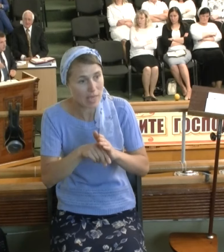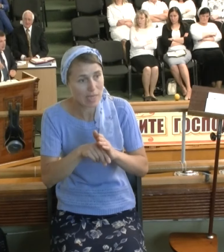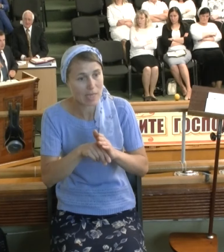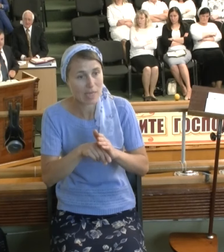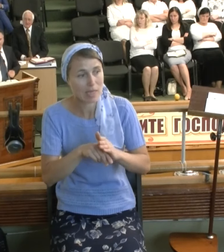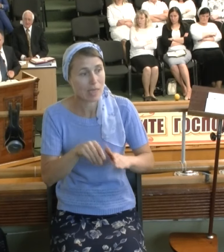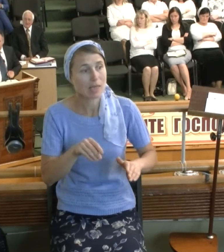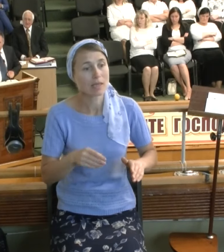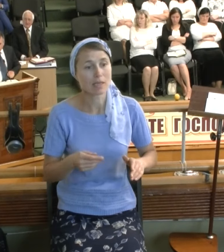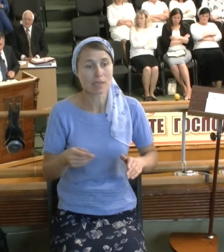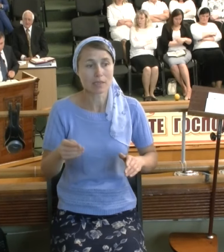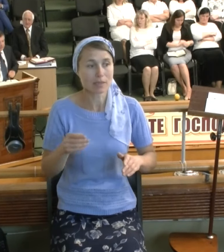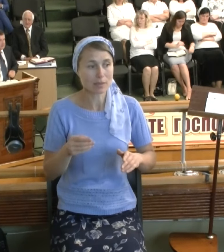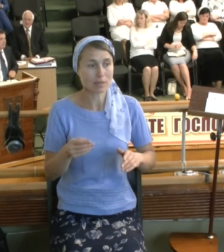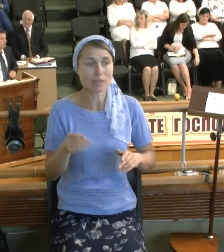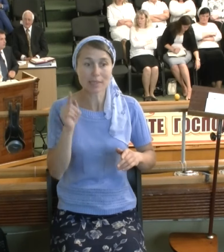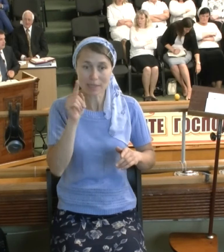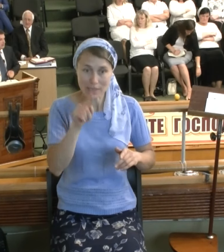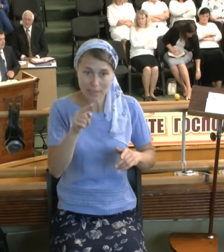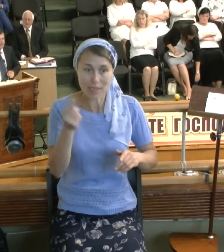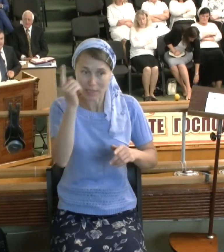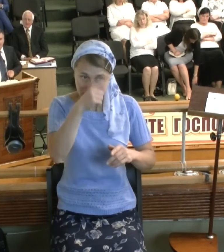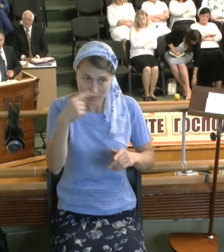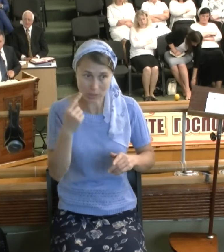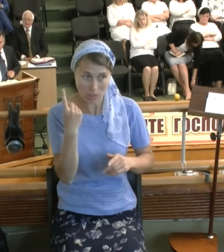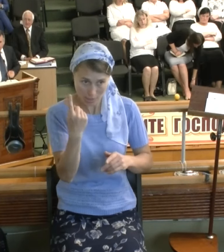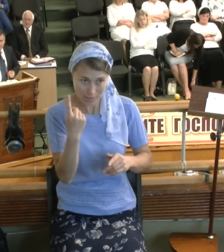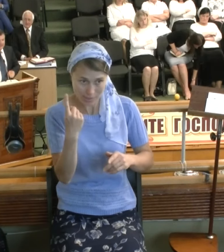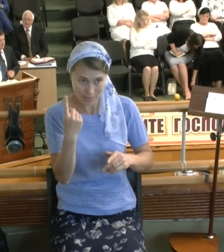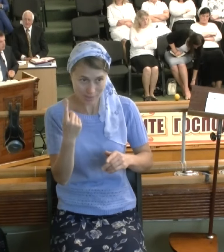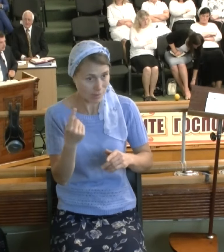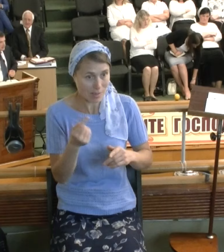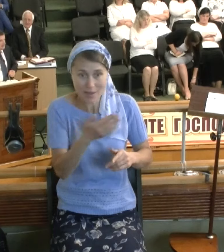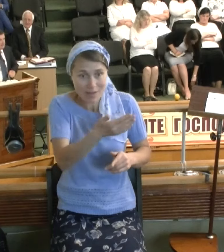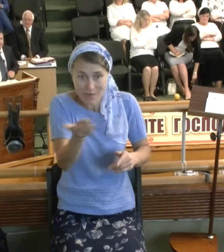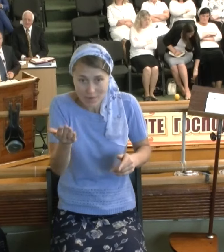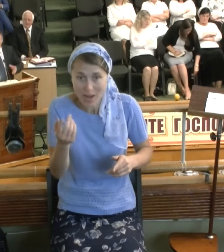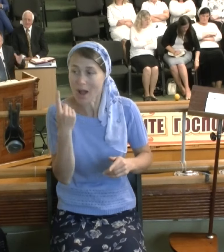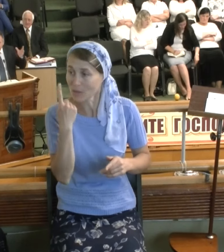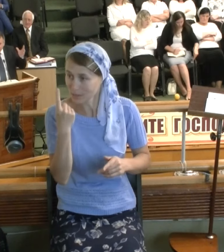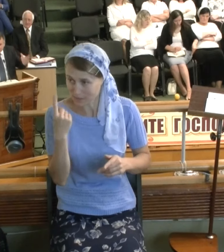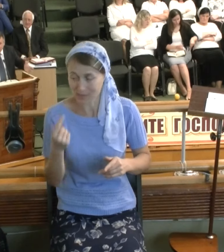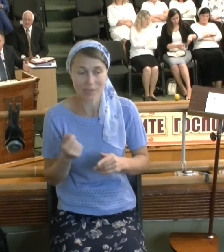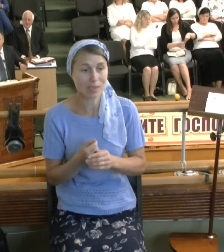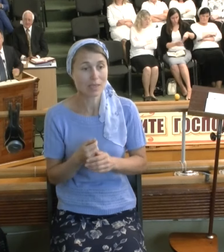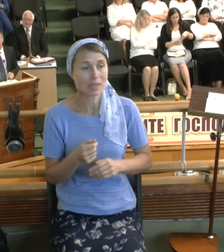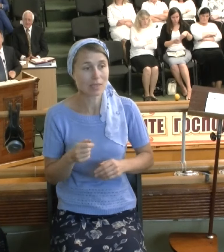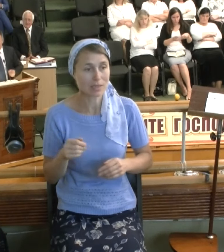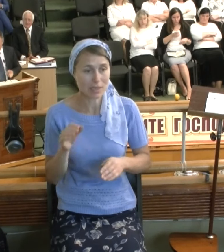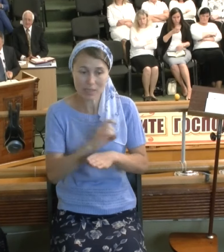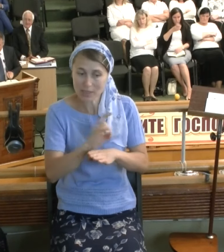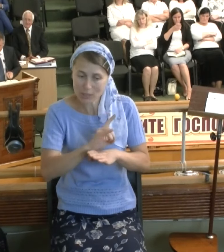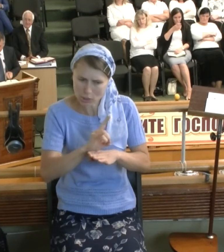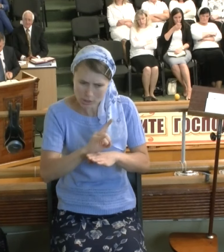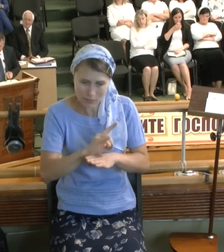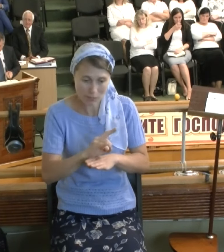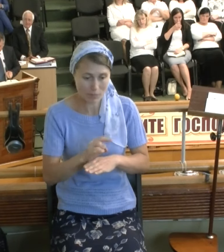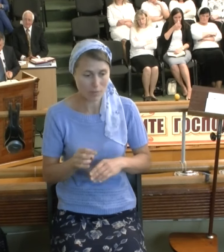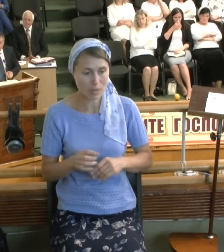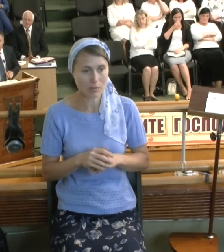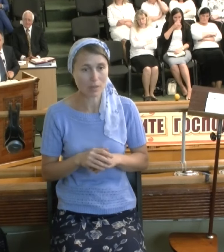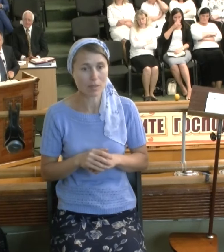Не убей, не сотвори вот ложных себе кумиров, не прелюбодействуй, не гради, не лжесвидетельствуй против другого